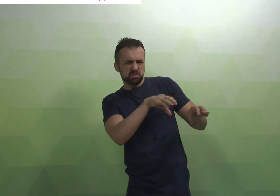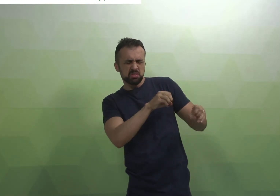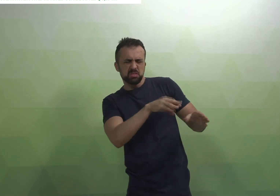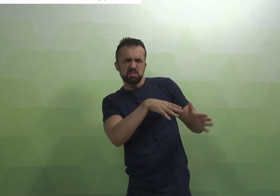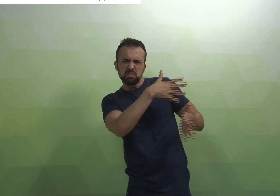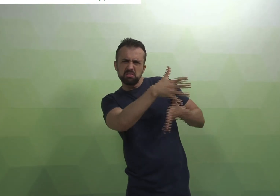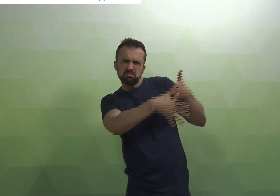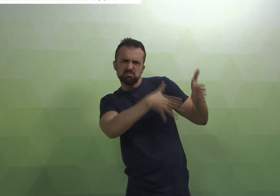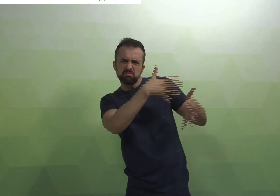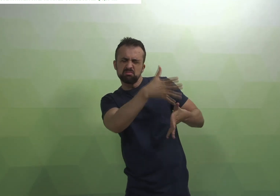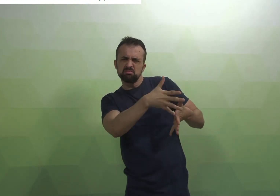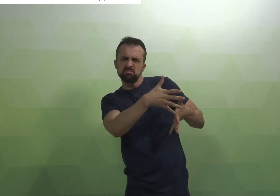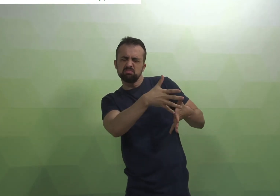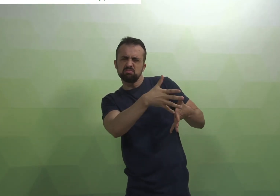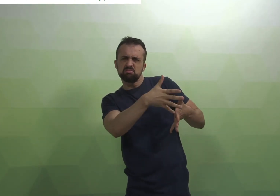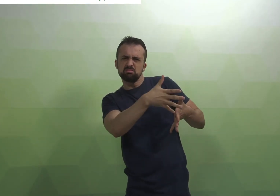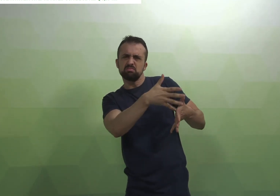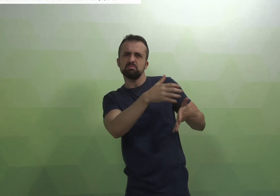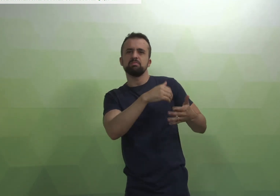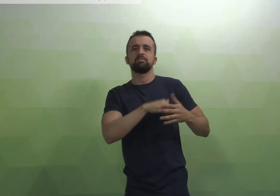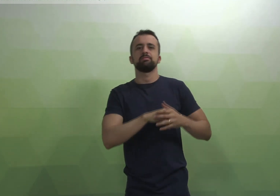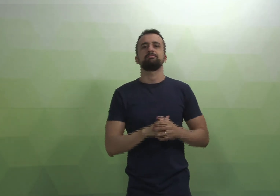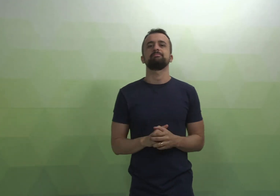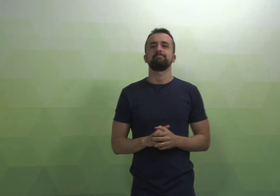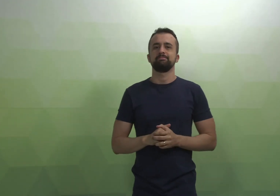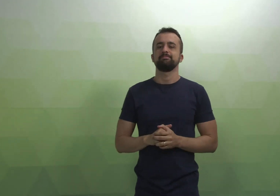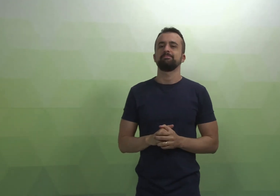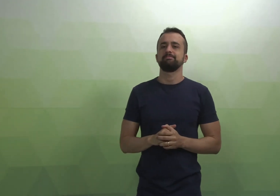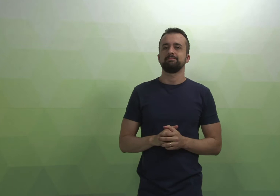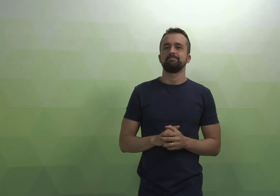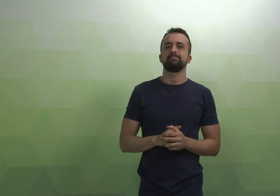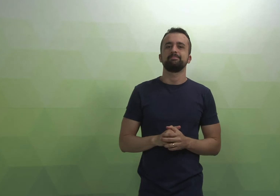Escola, professor, ensinar língua de sinais?